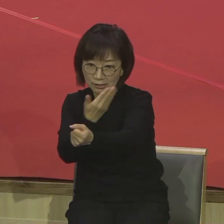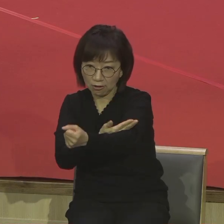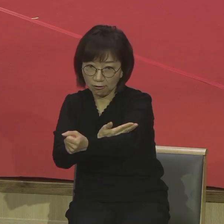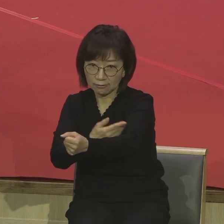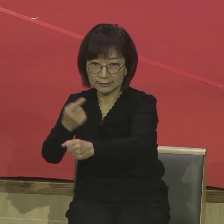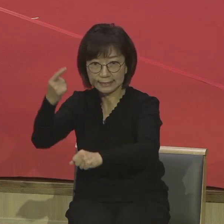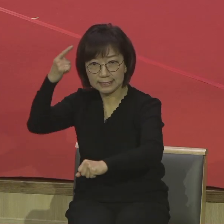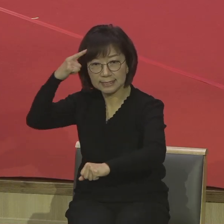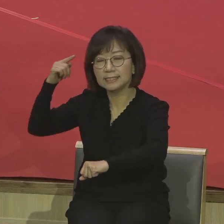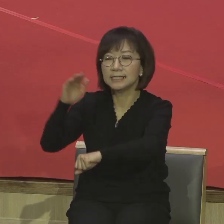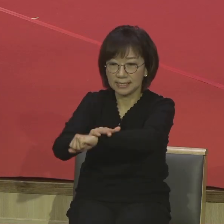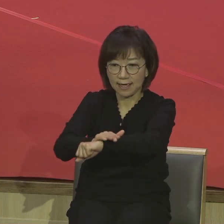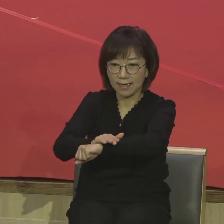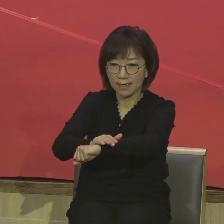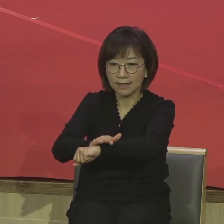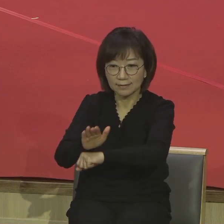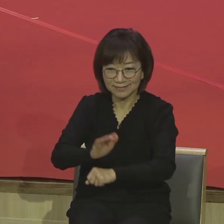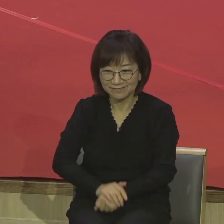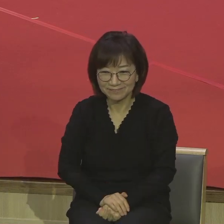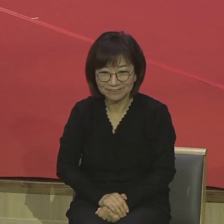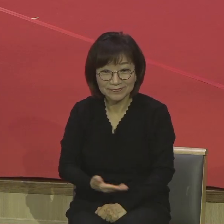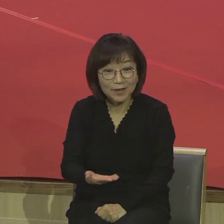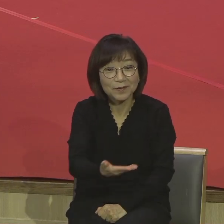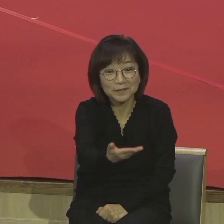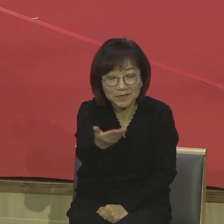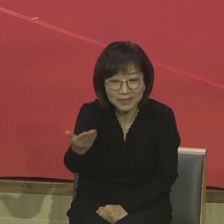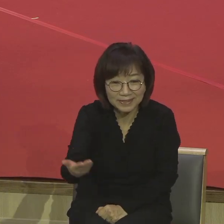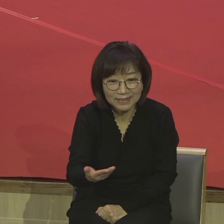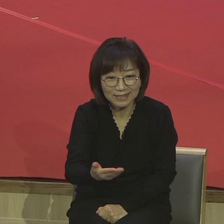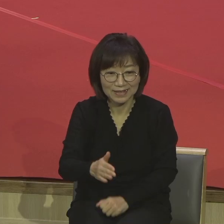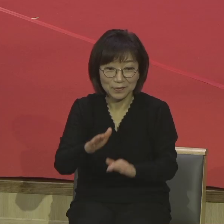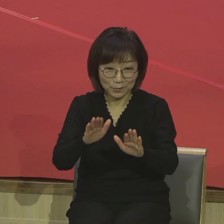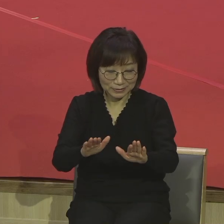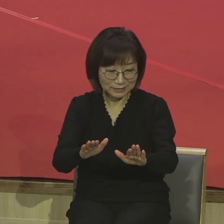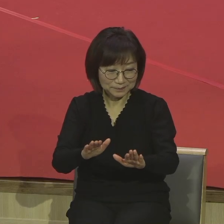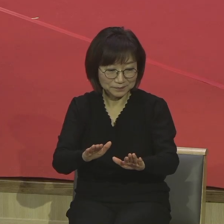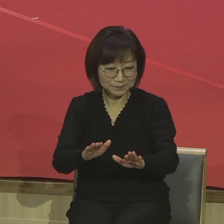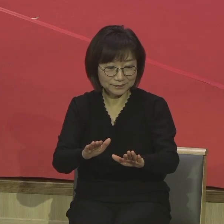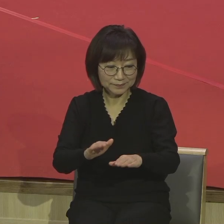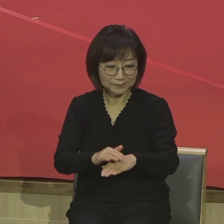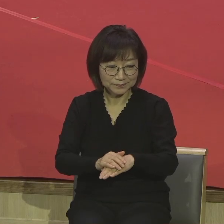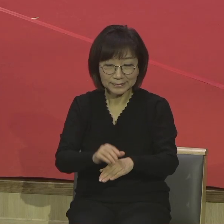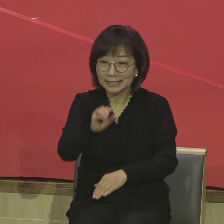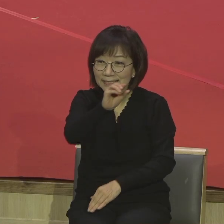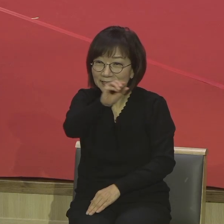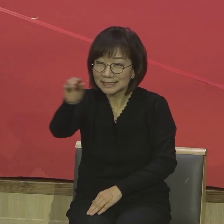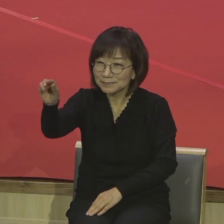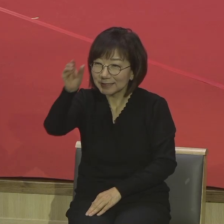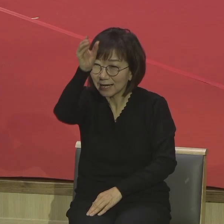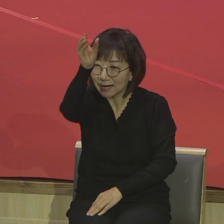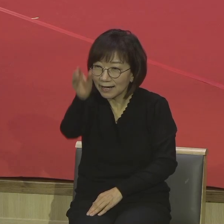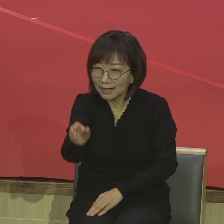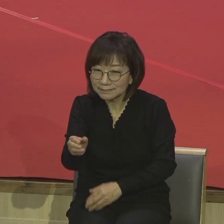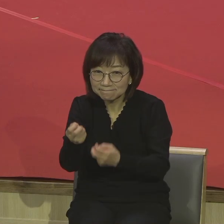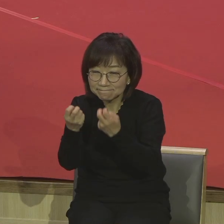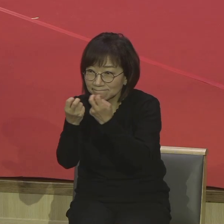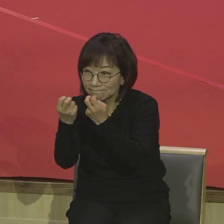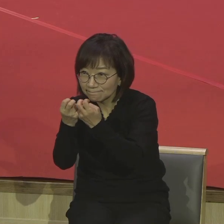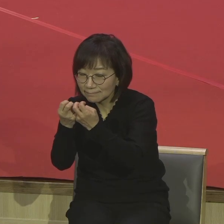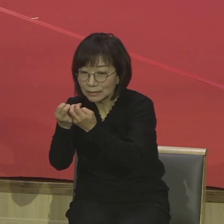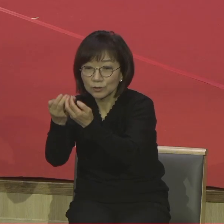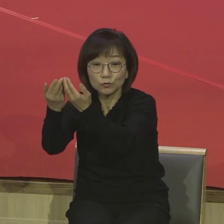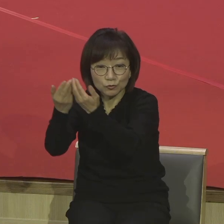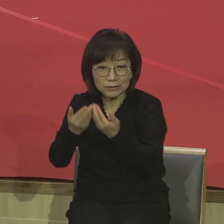지혜니라. 영계 모든 성도들 성탄을 맞이해서 이런 십자가의 도가